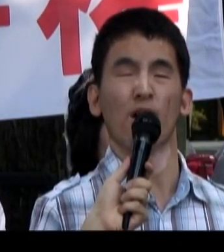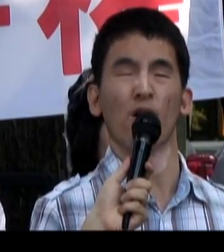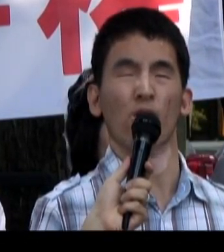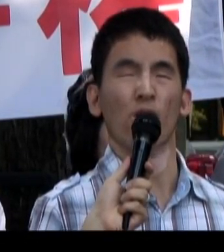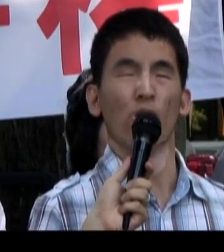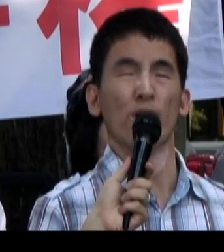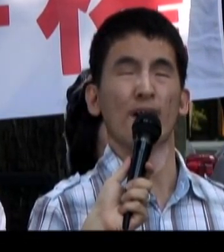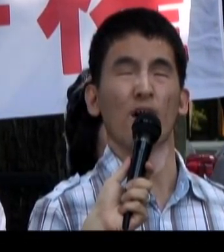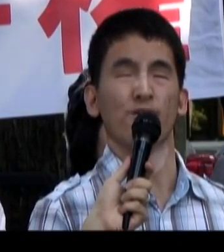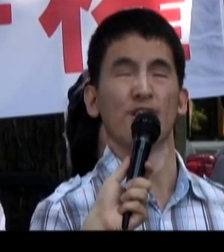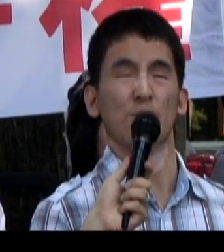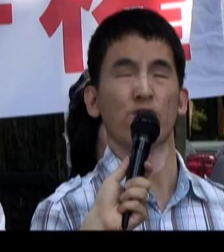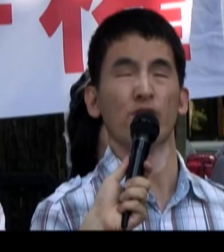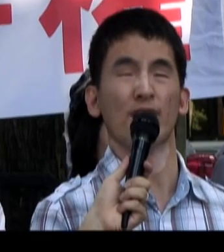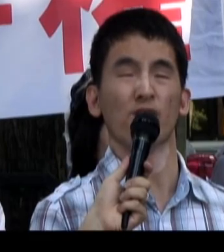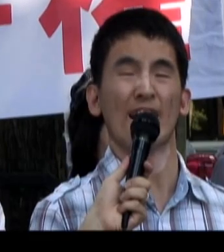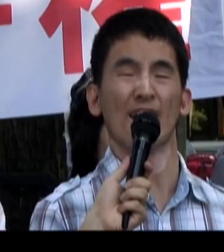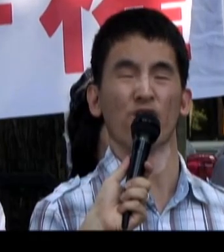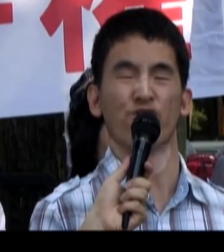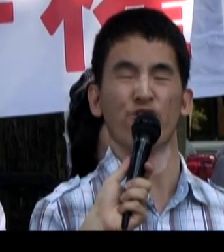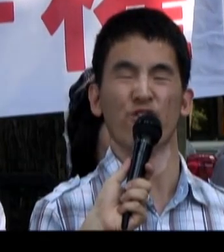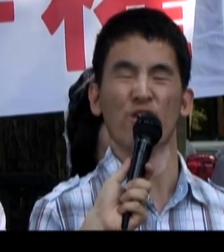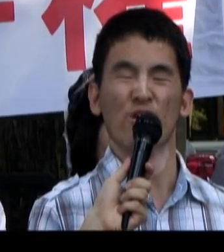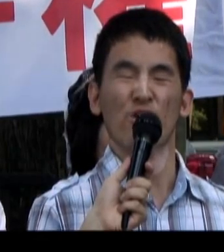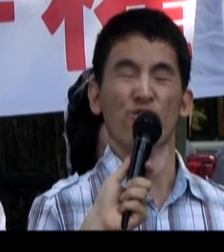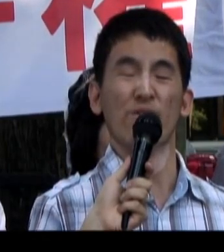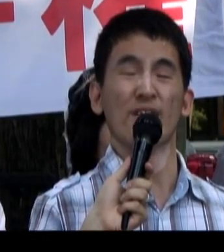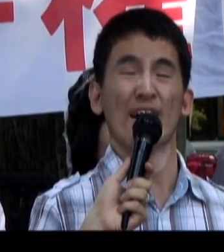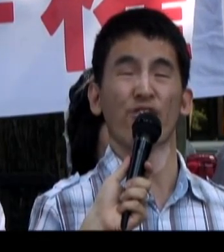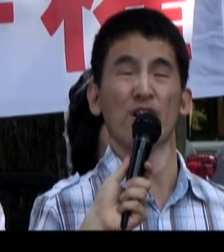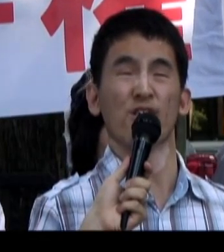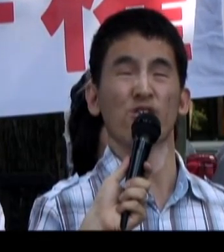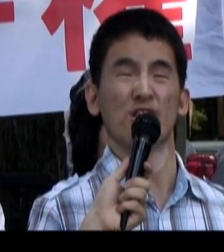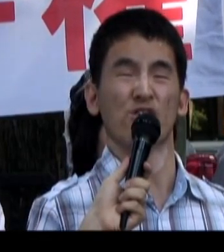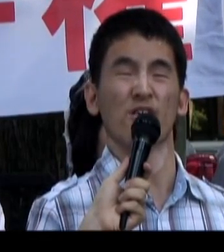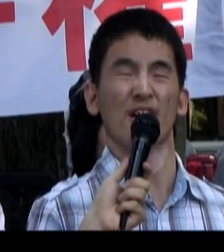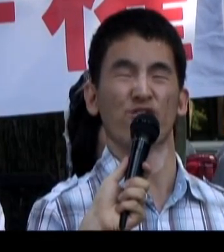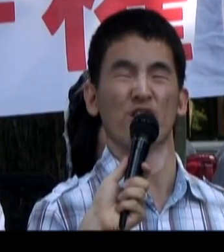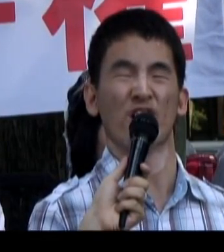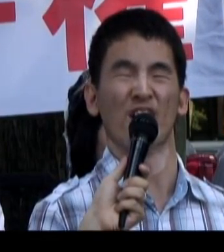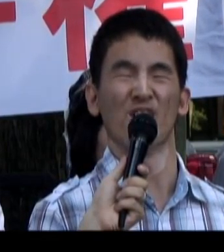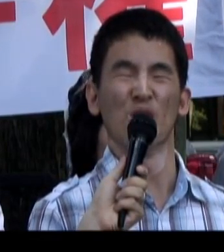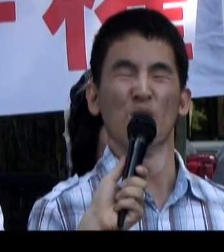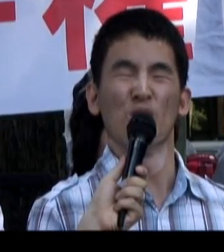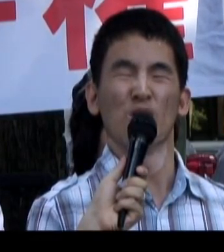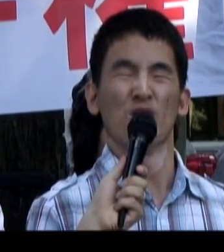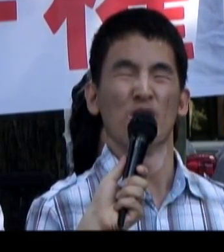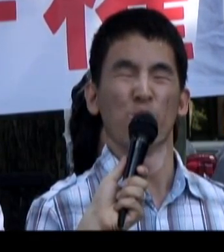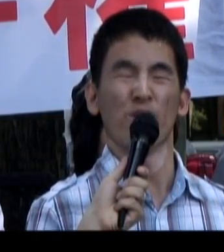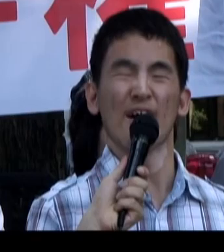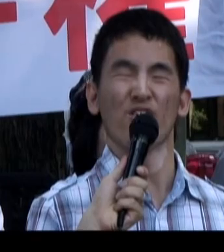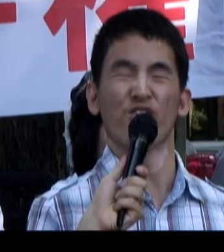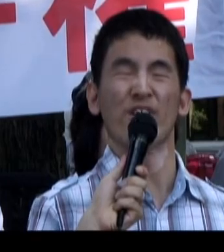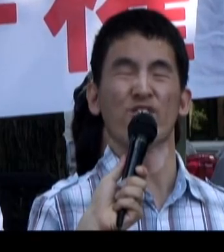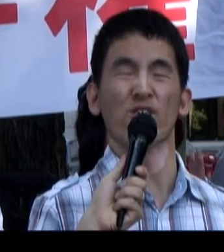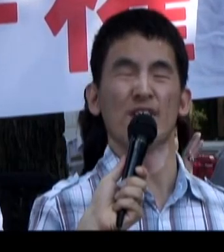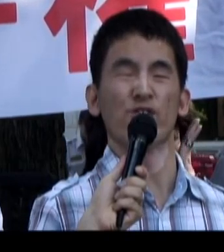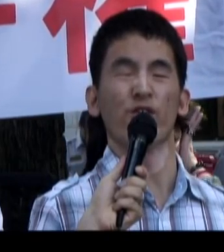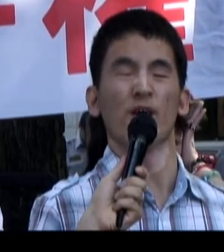后，回到启明学校当老师。原本打算修习特教学程，不料师培中心却